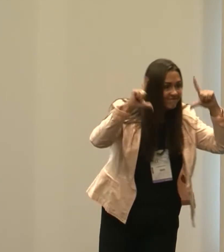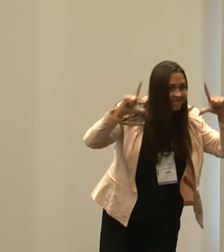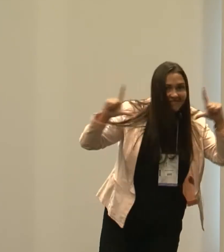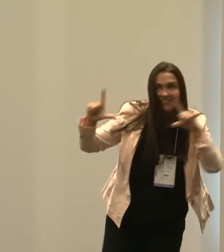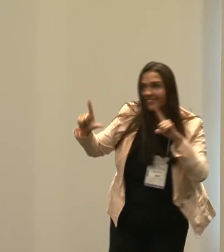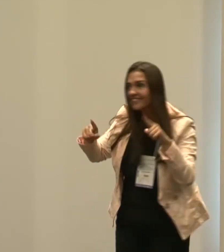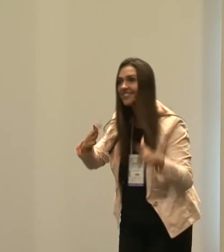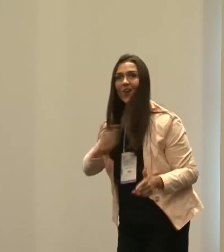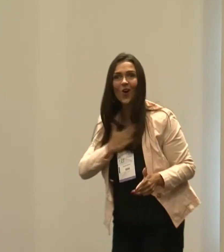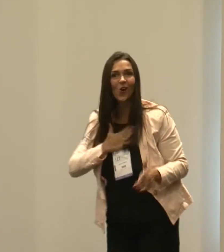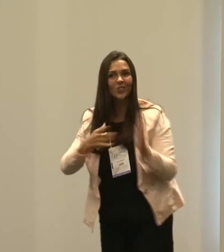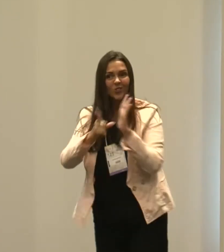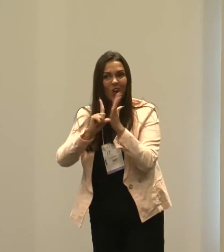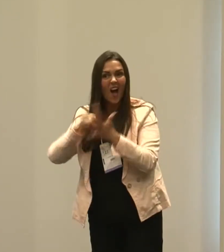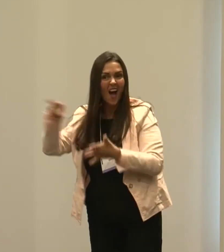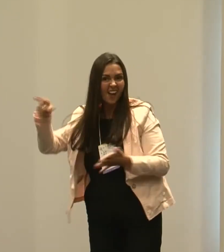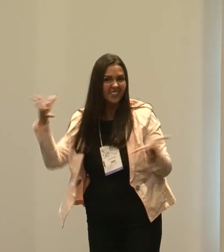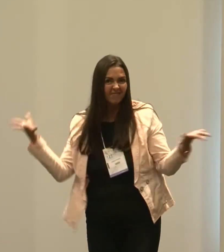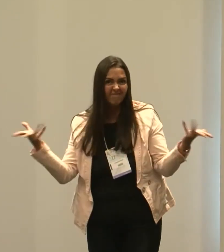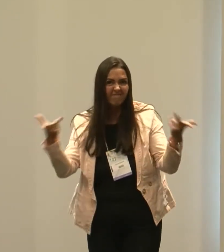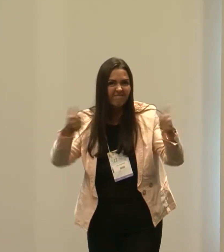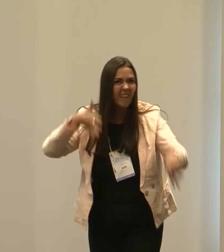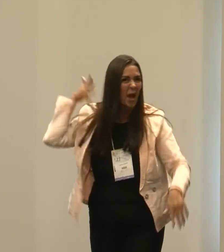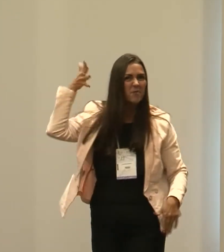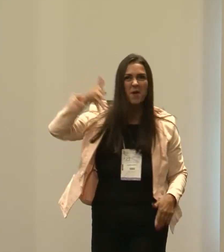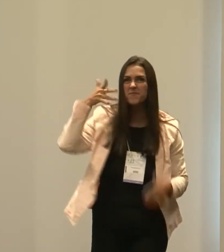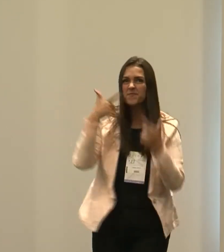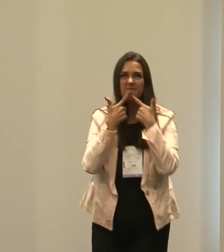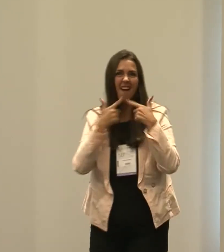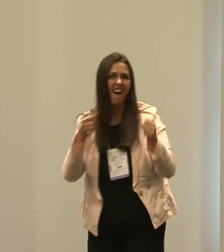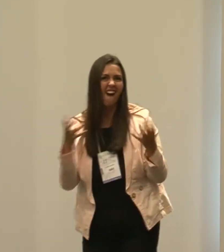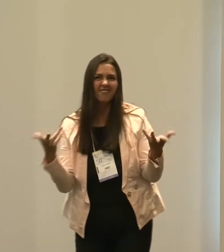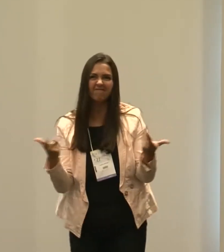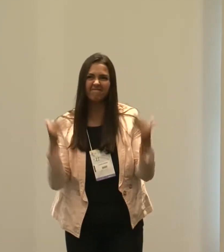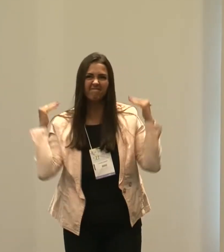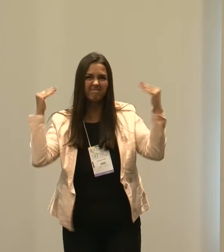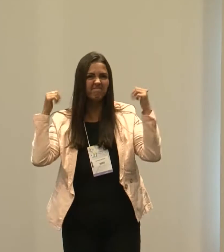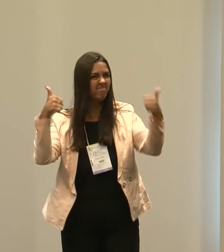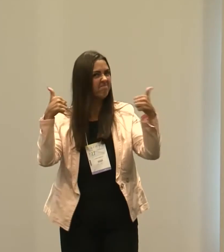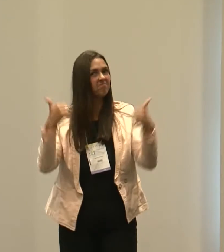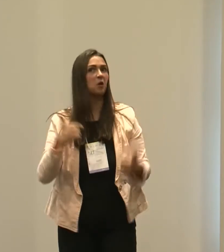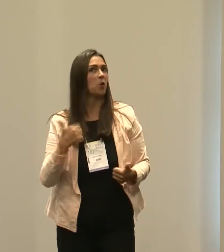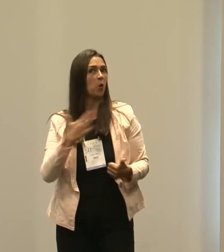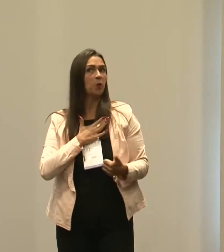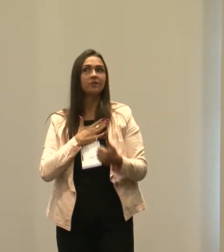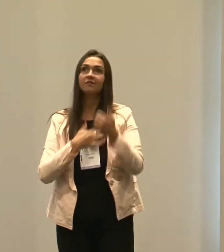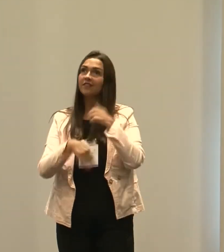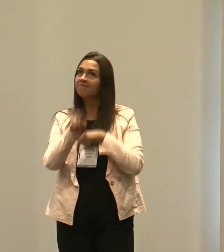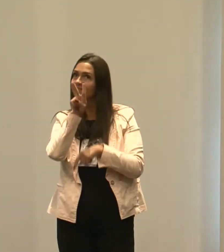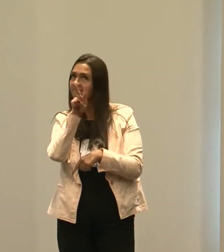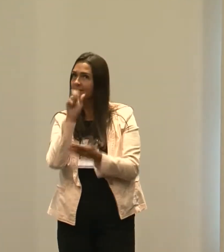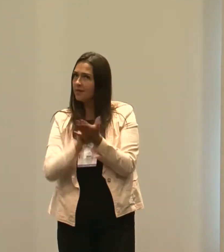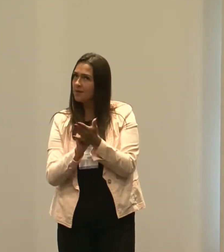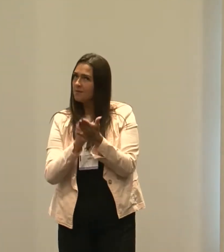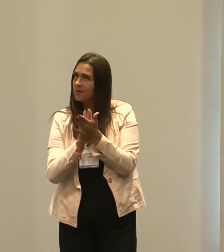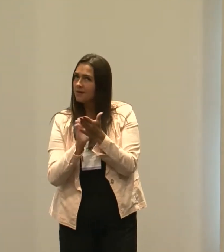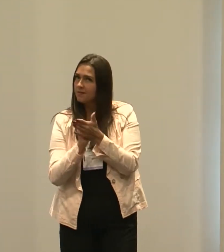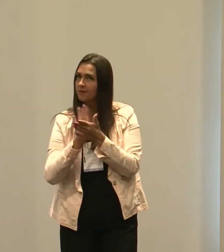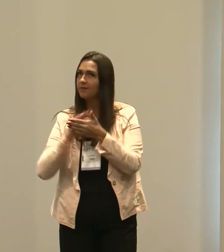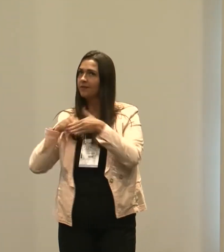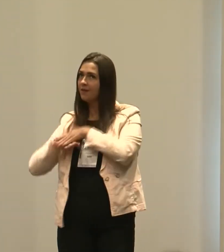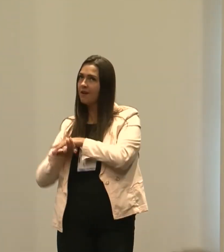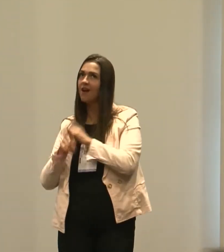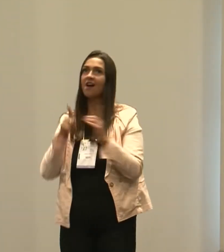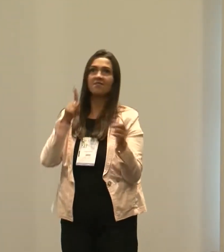Olá, bom dia a todos. Estão acordados? Gostaram das palestras anteriores? Interessantíssimo, né? Eu gostei bastante,